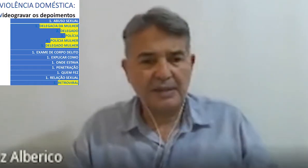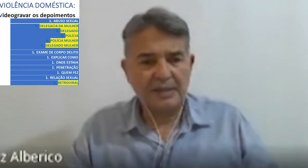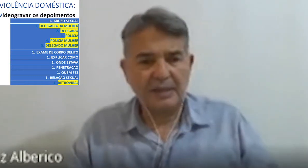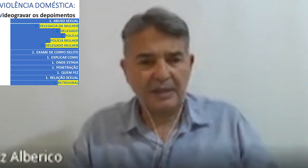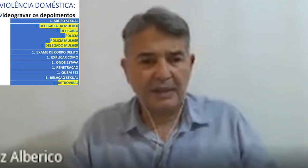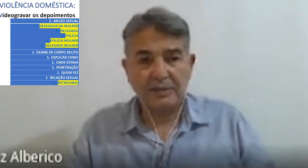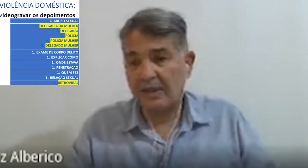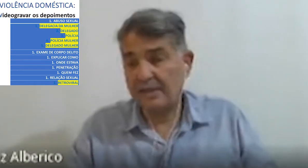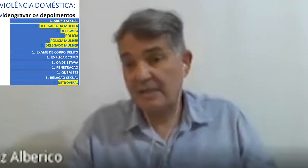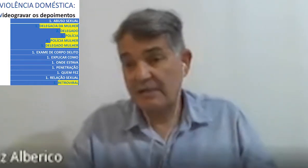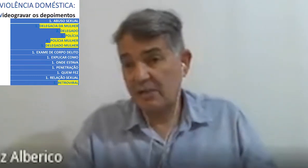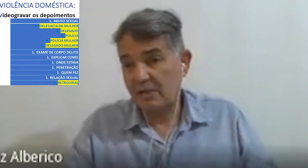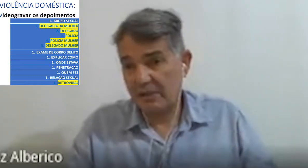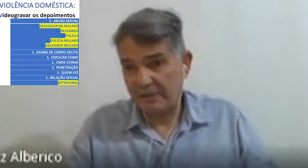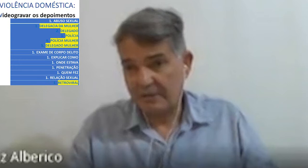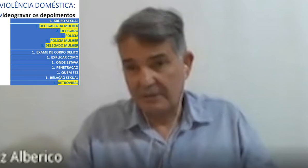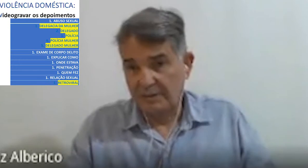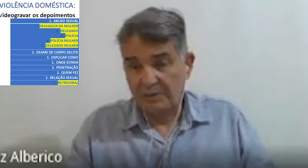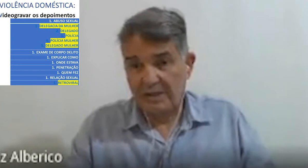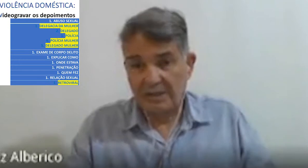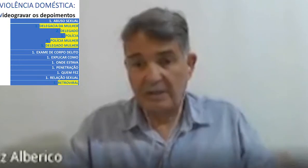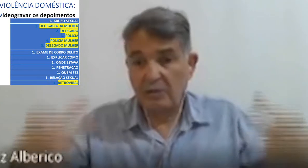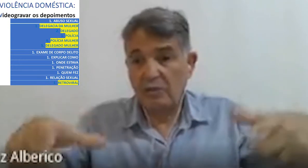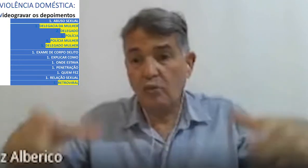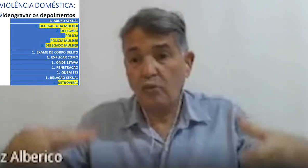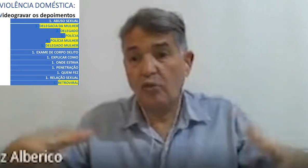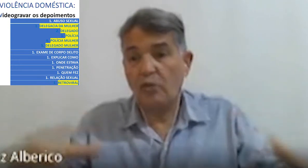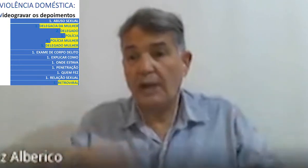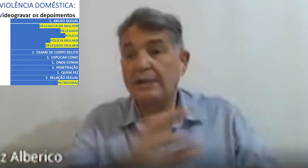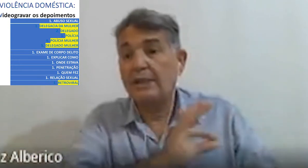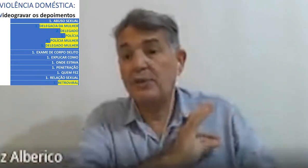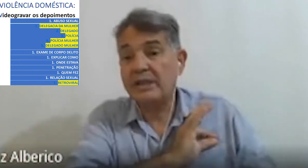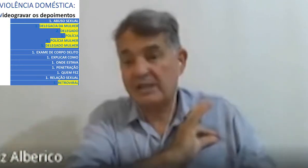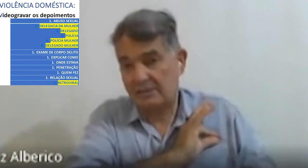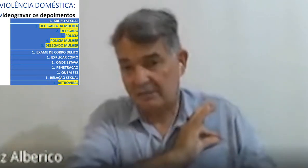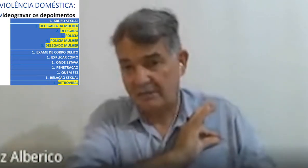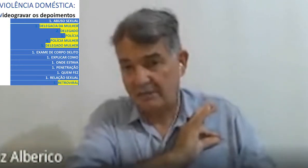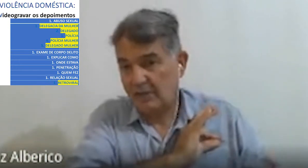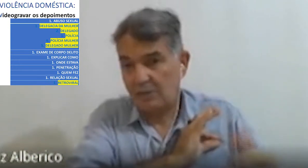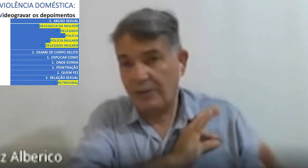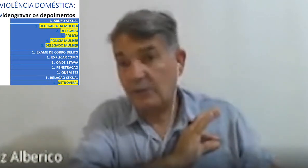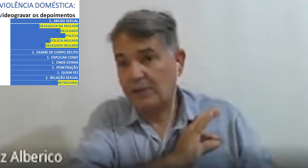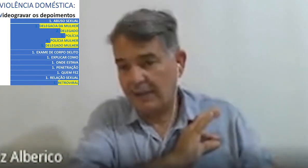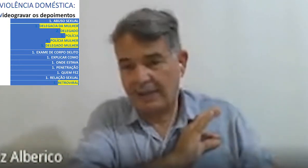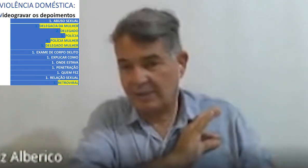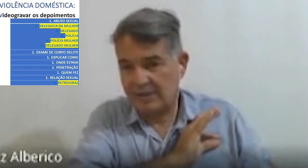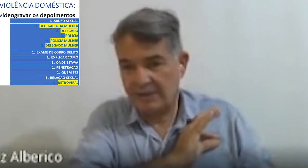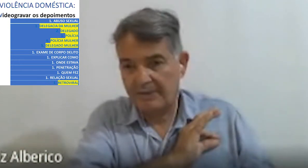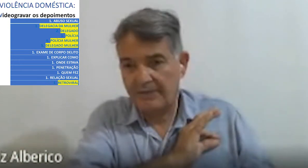delegacia, delegado. Delegacia vai ser o quê? Vai ser o lugar da polícia, não é o lugar do delegado em si.